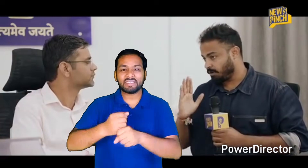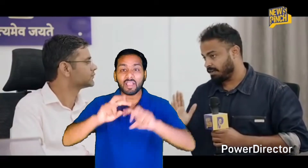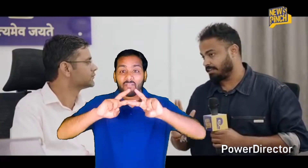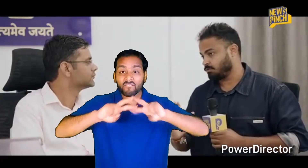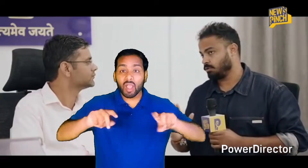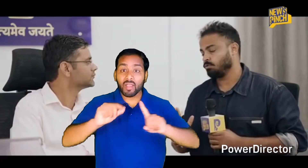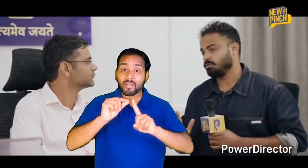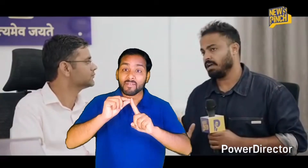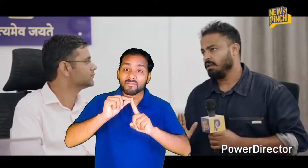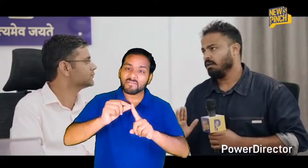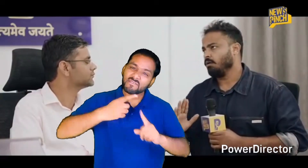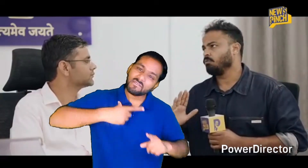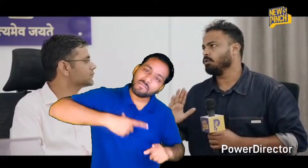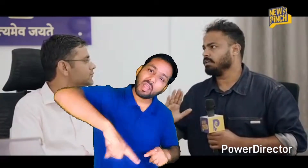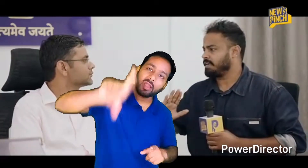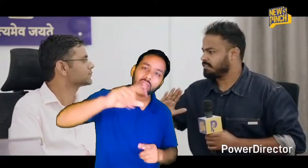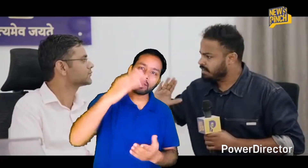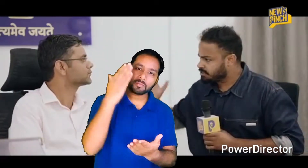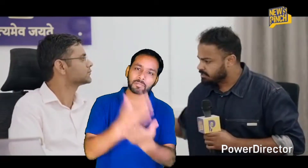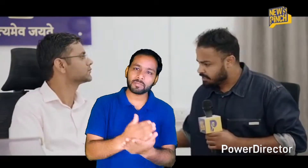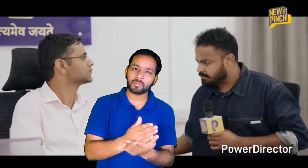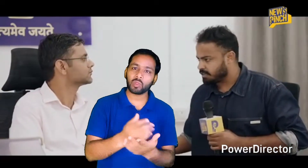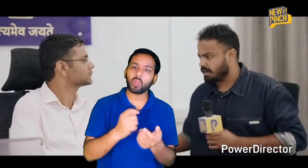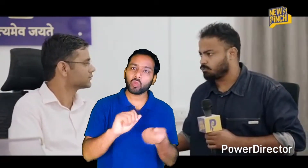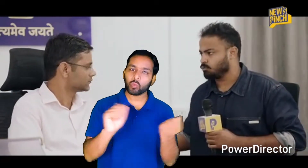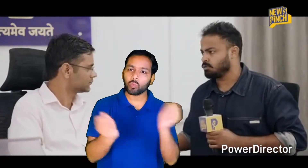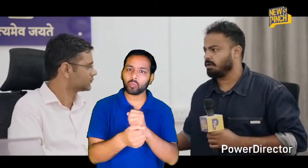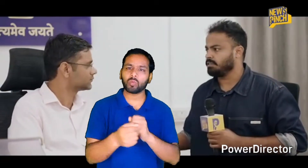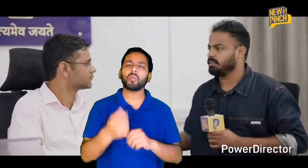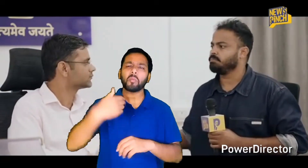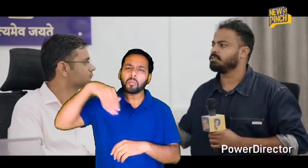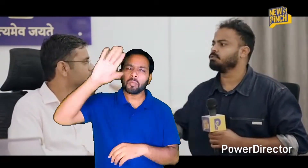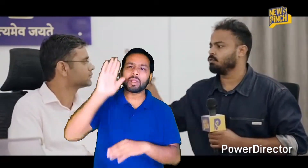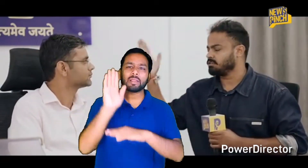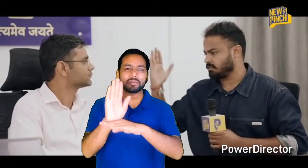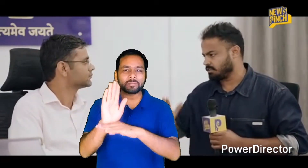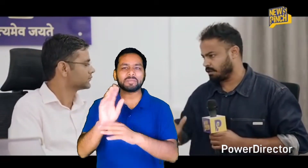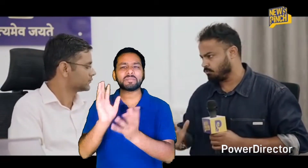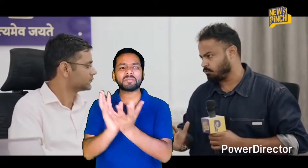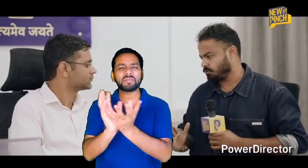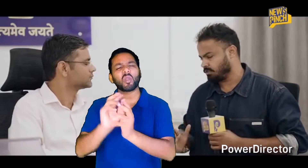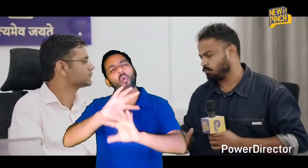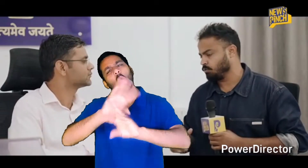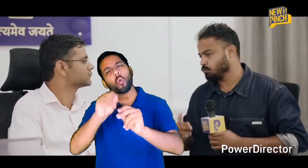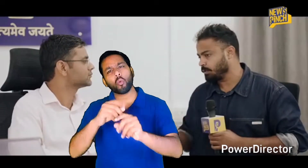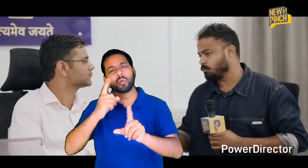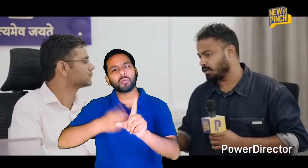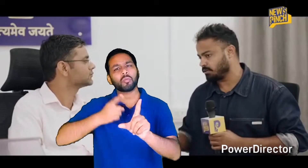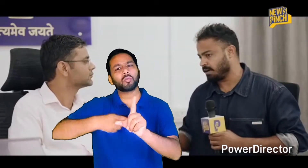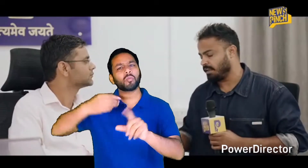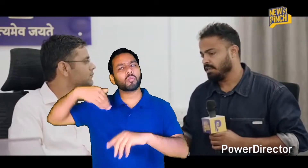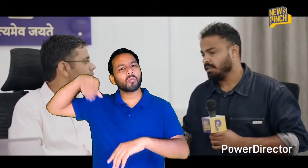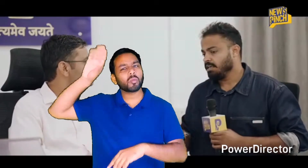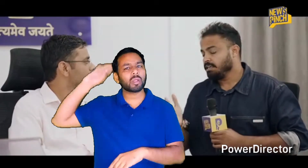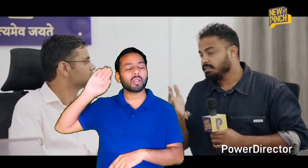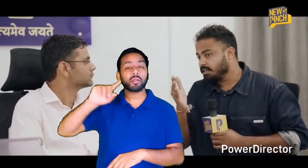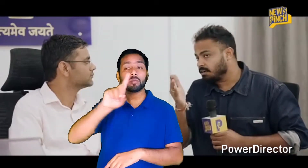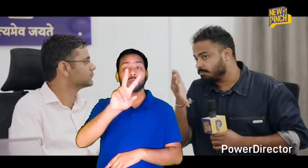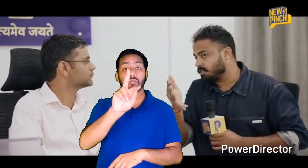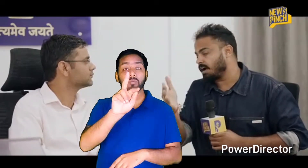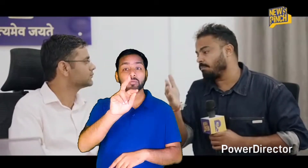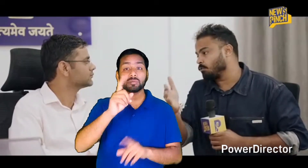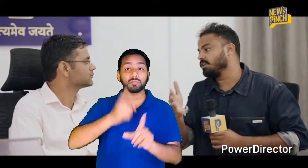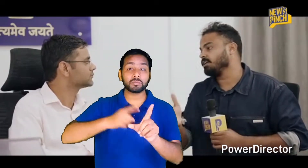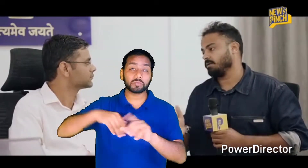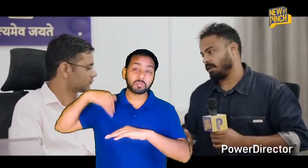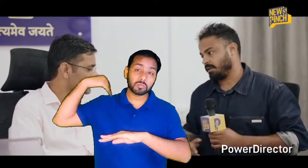रहा, प्रॉपर इलाज क्यों नहीं खोज रहा है? और वो ऐसा नहीं किसी एक सरकार को दोषी मानते हैं, ये पिछले 16-17 सालों में जो चीज़ें हुई उस पर उनका सवाल है। ये